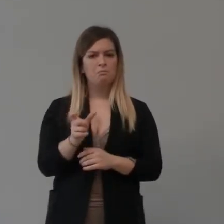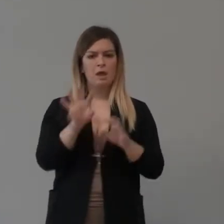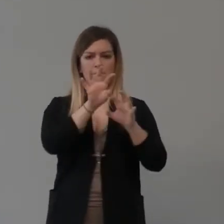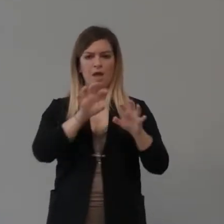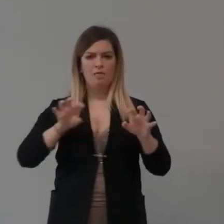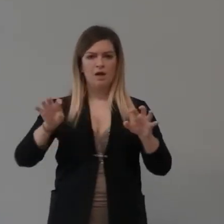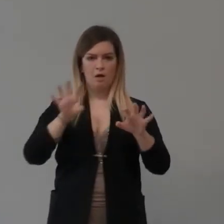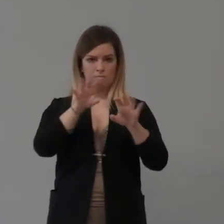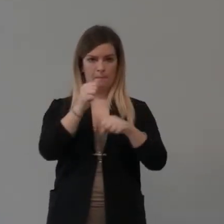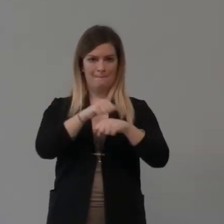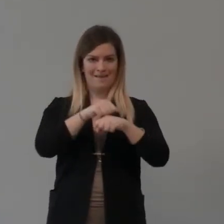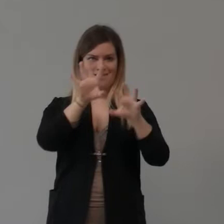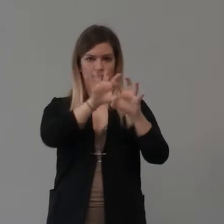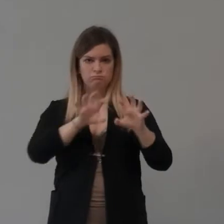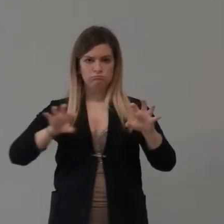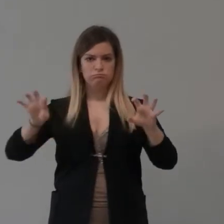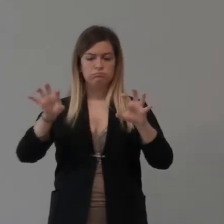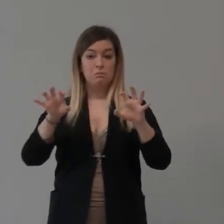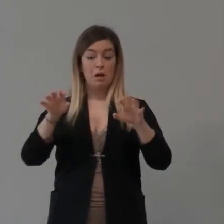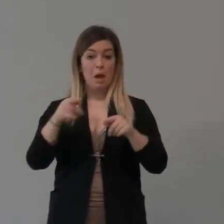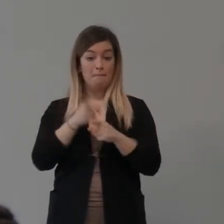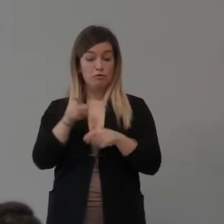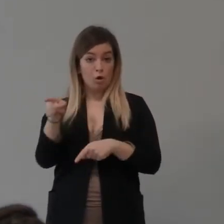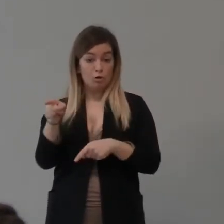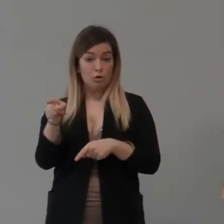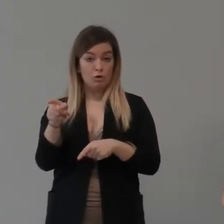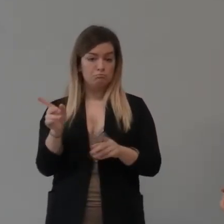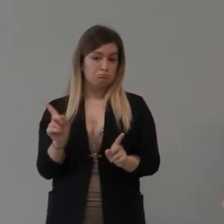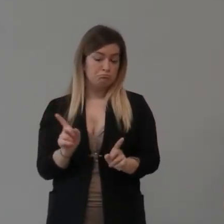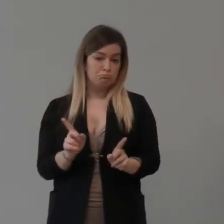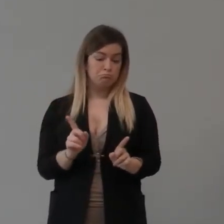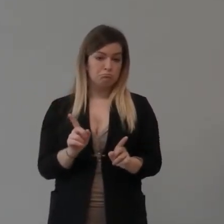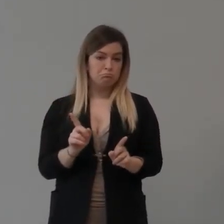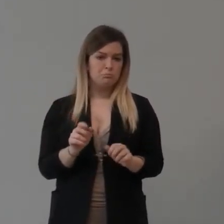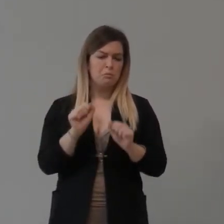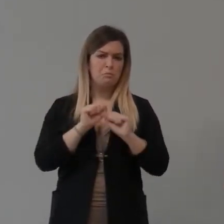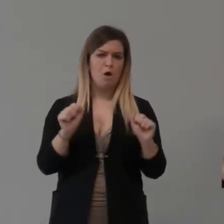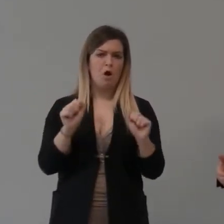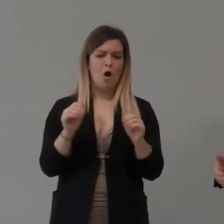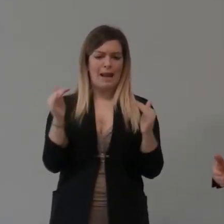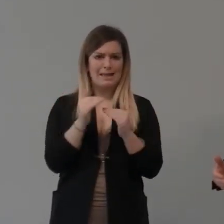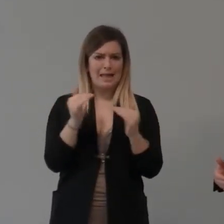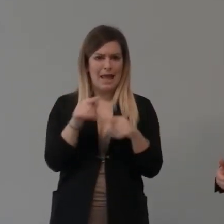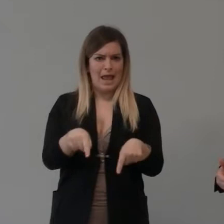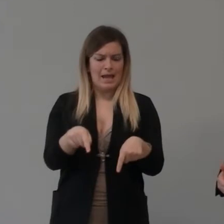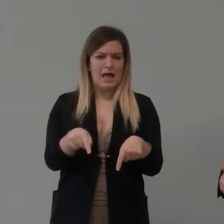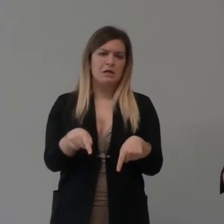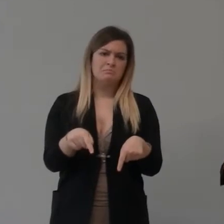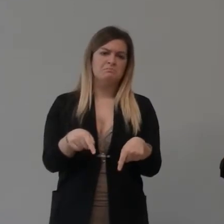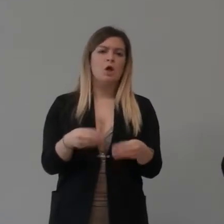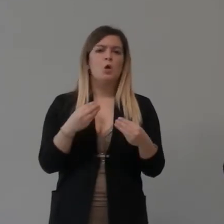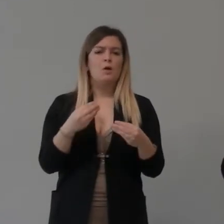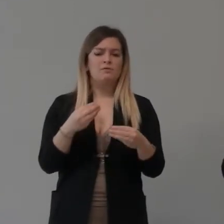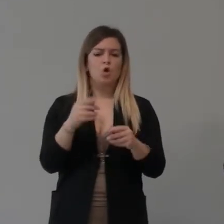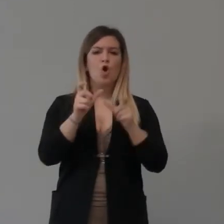uscire? Non avrebbe potuto fare come avrebbe fatto la sera stessa, quando i discepoli